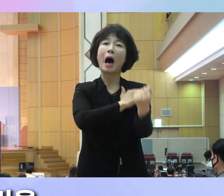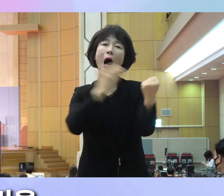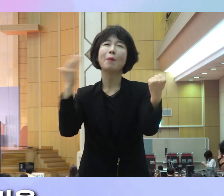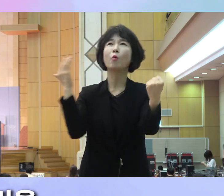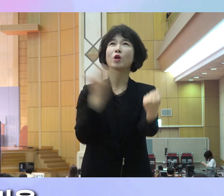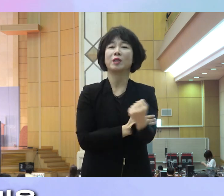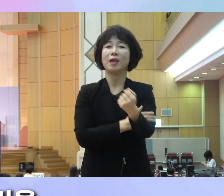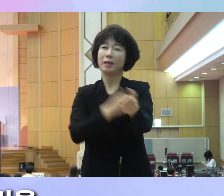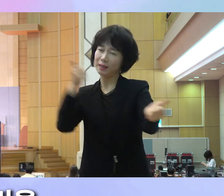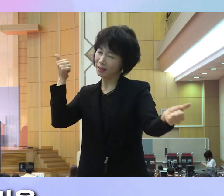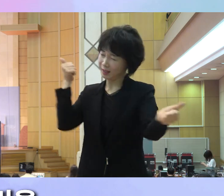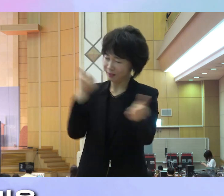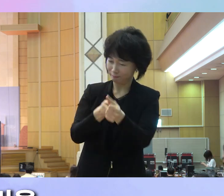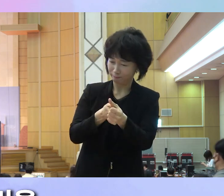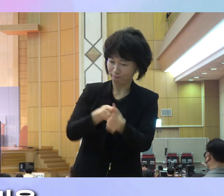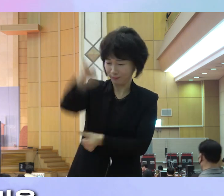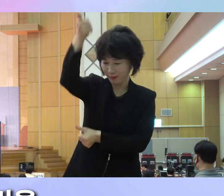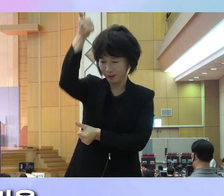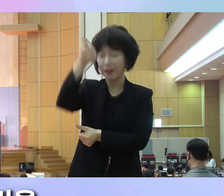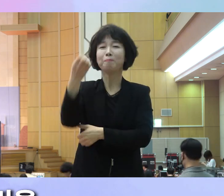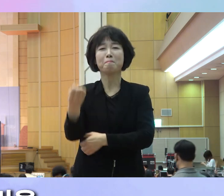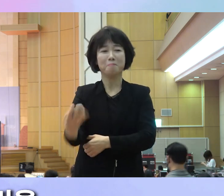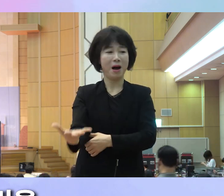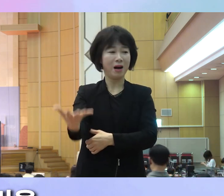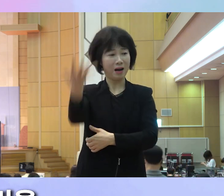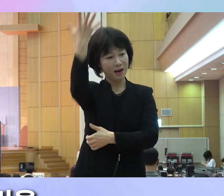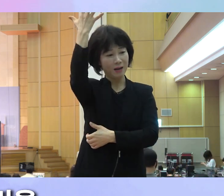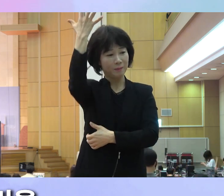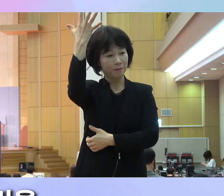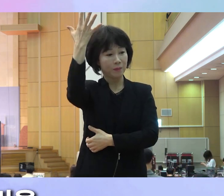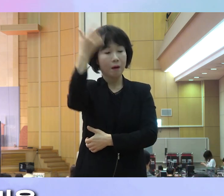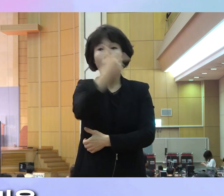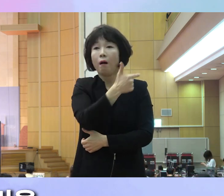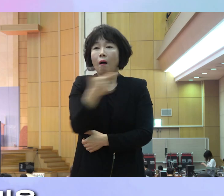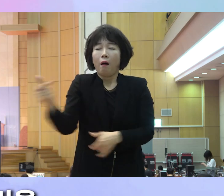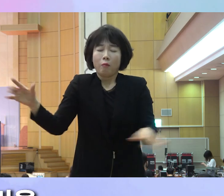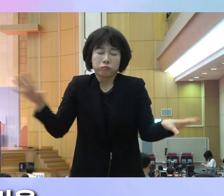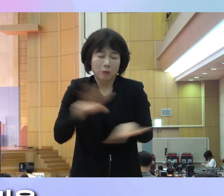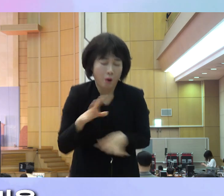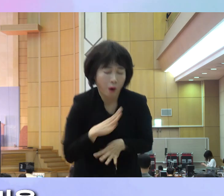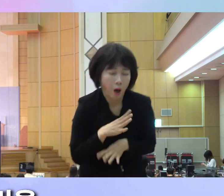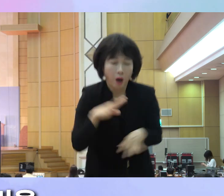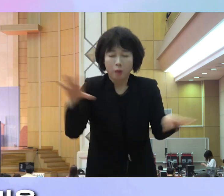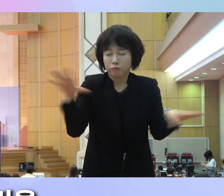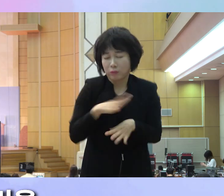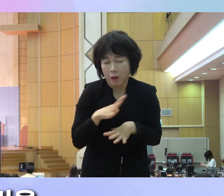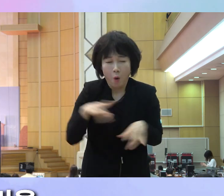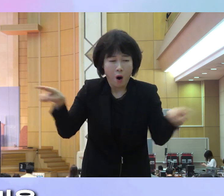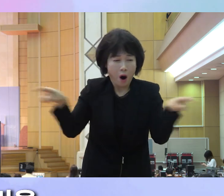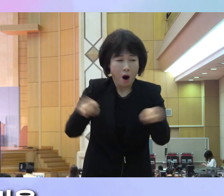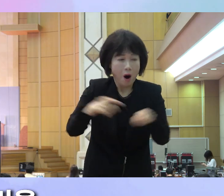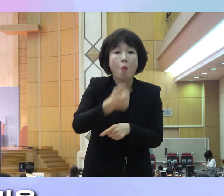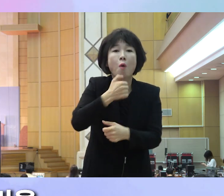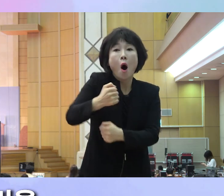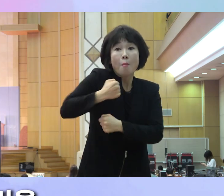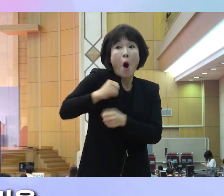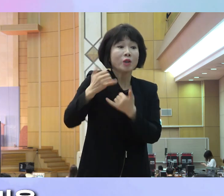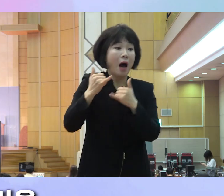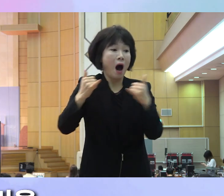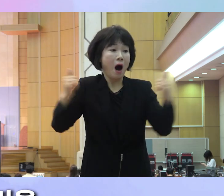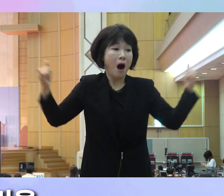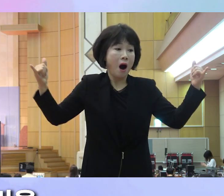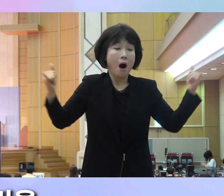살아나셨네, 사망 권세 이기셨네. 무서워 무서워 로마